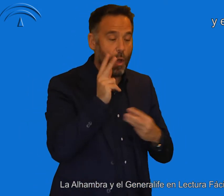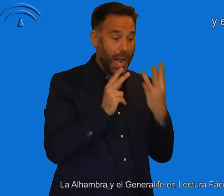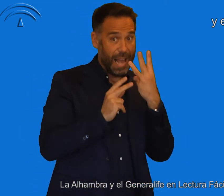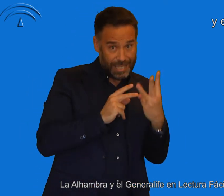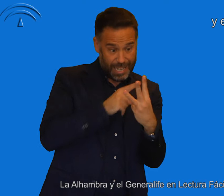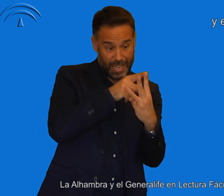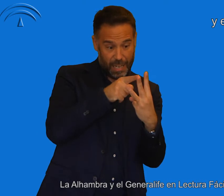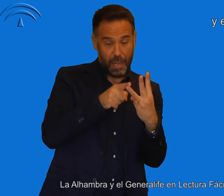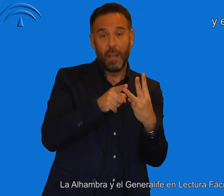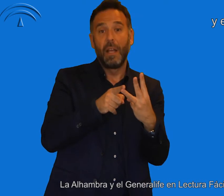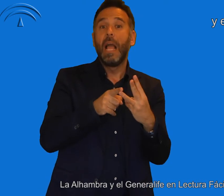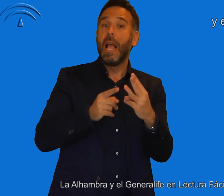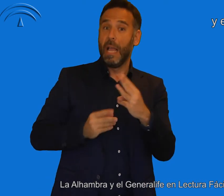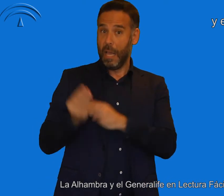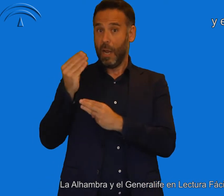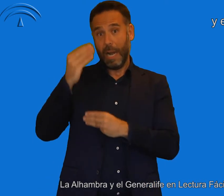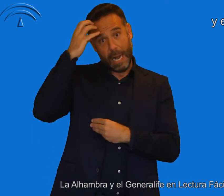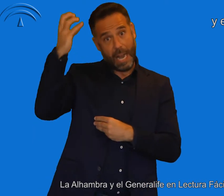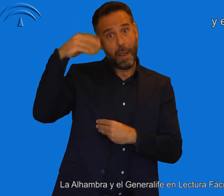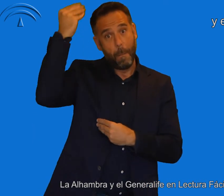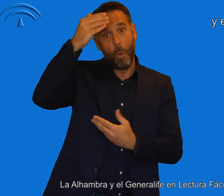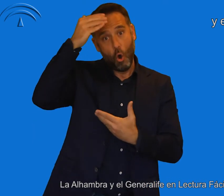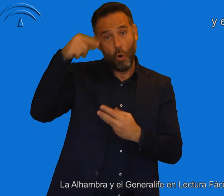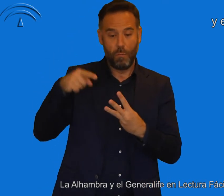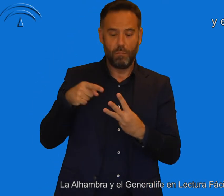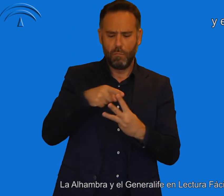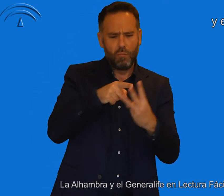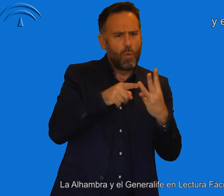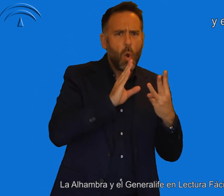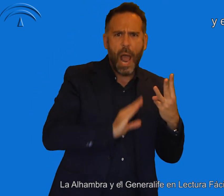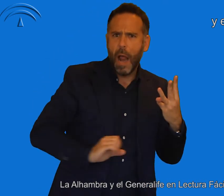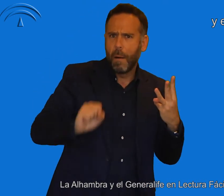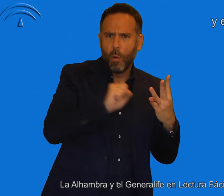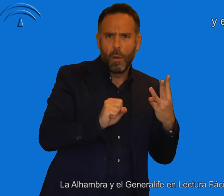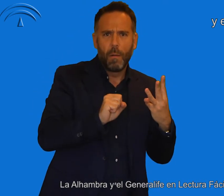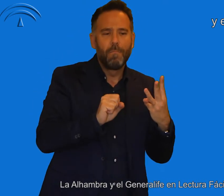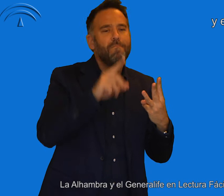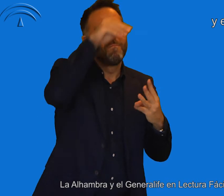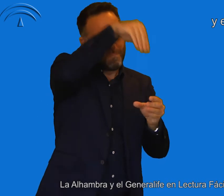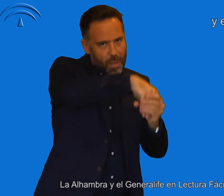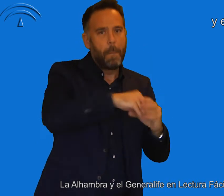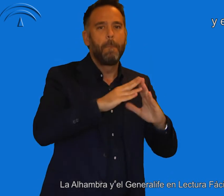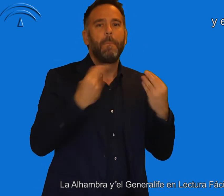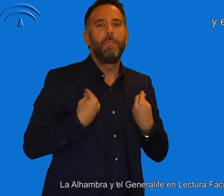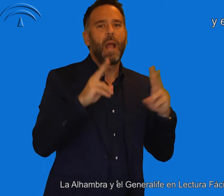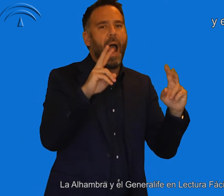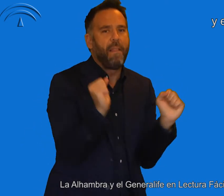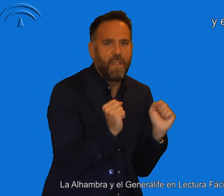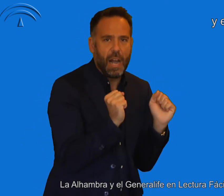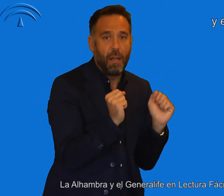Las princesas, hijas de un rey moro, eran muy hermosas y vivieron aquí encerradas. El padre las ocultaba de